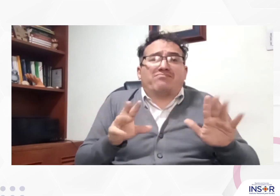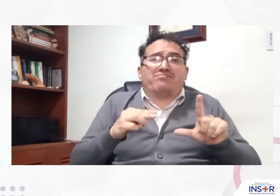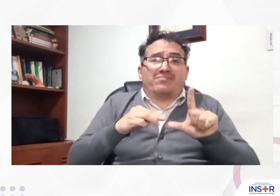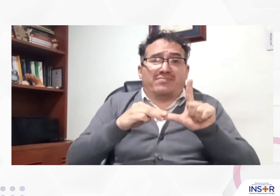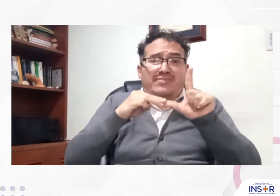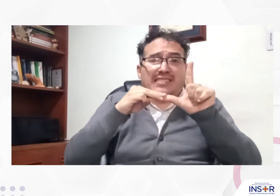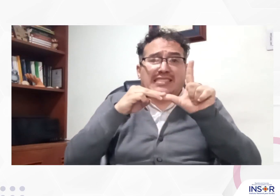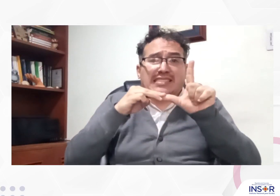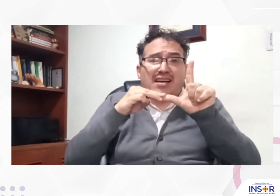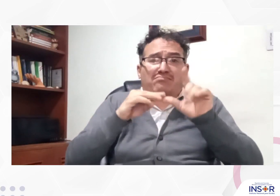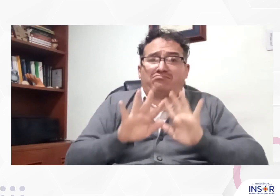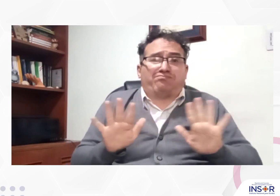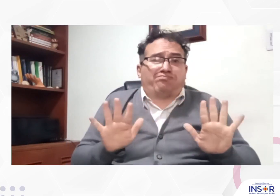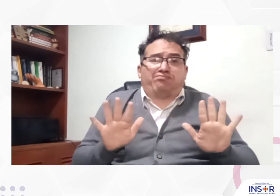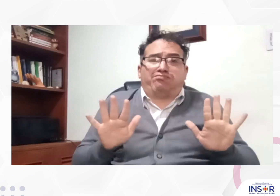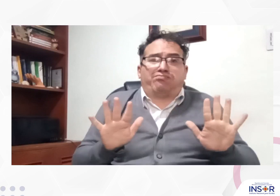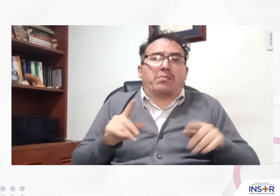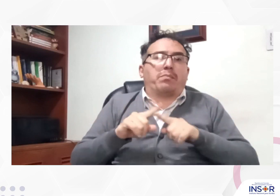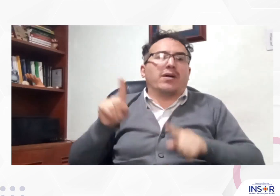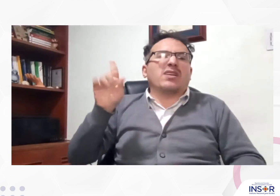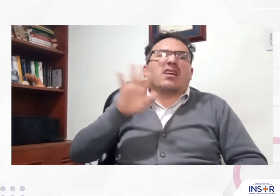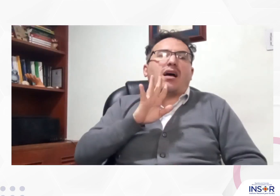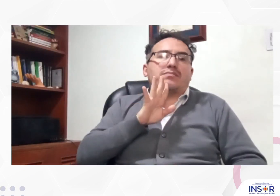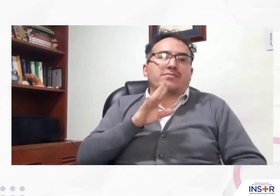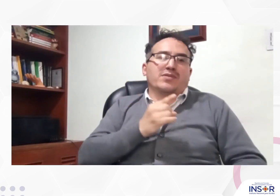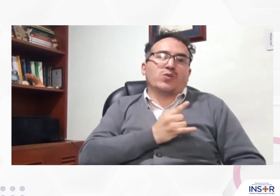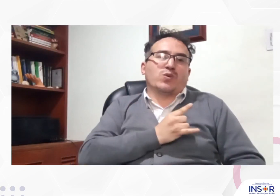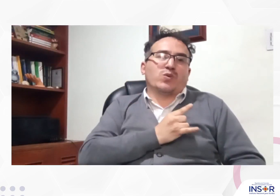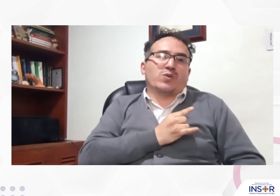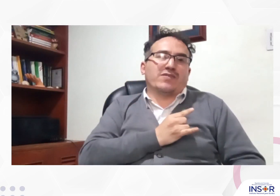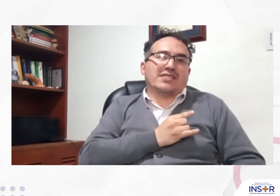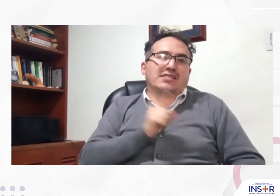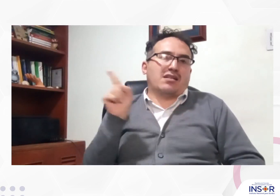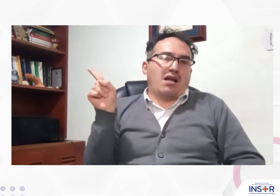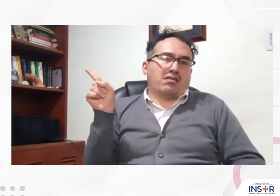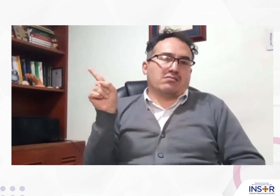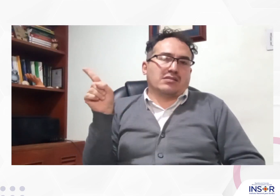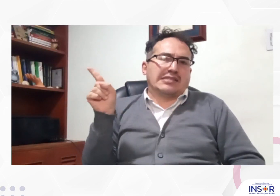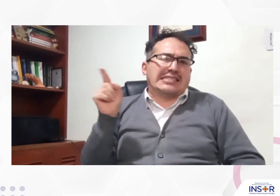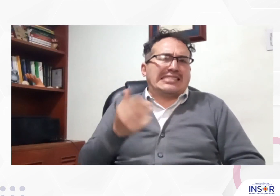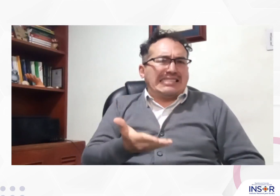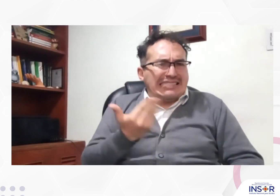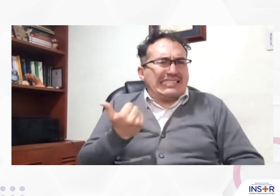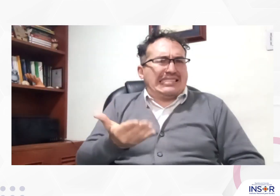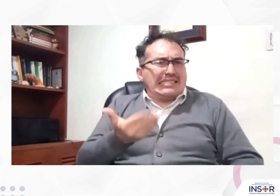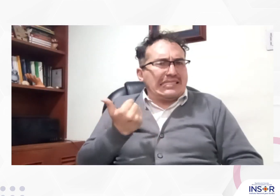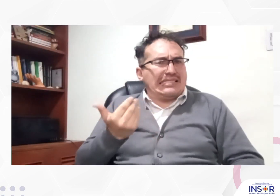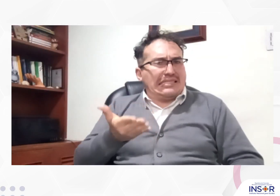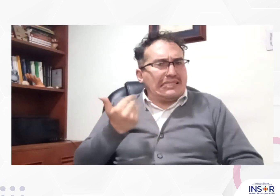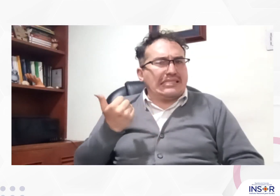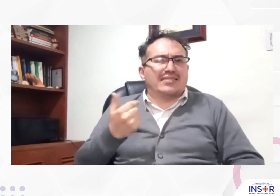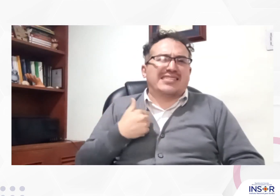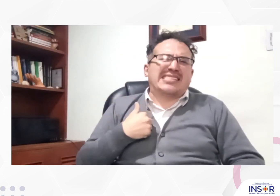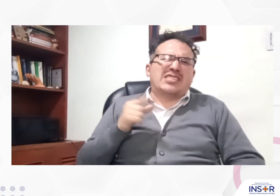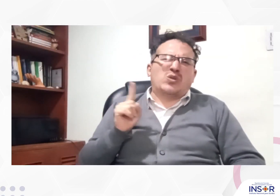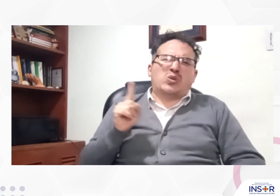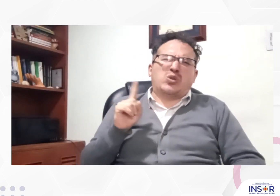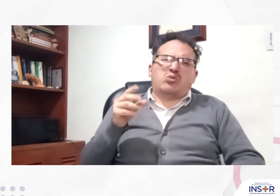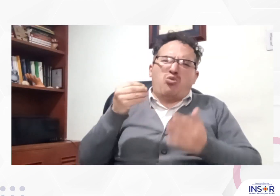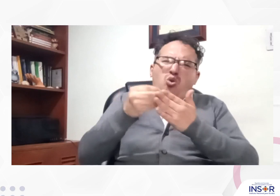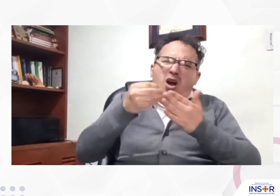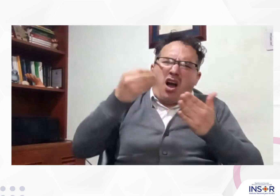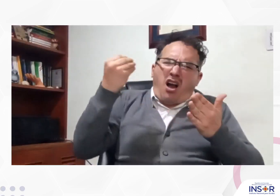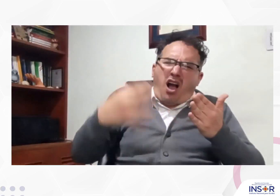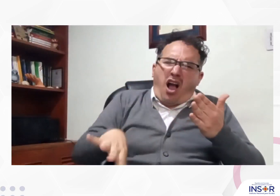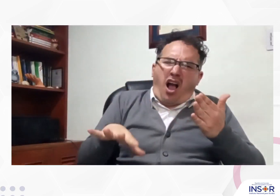mi acción académica, no, sino porque pues yo pensé en su momento voy a llegar exclusivamente hasta la maestría, pero la universidad fue la que